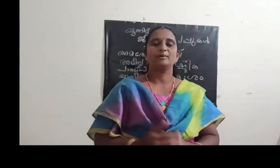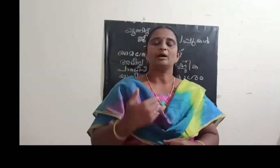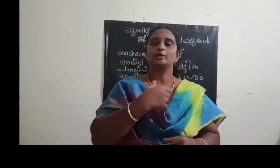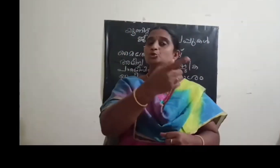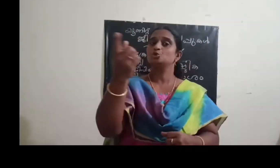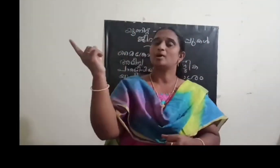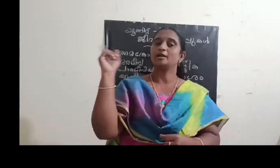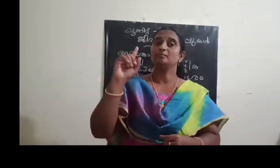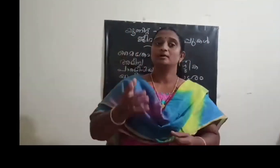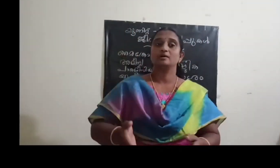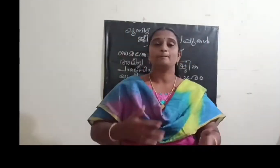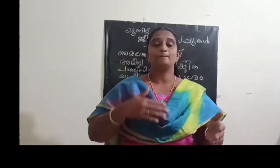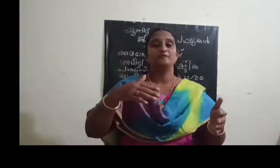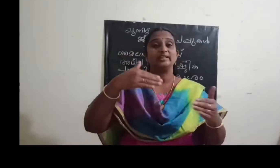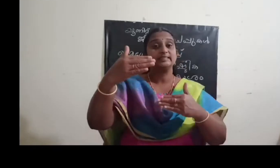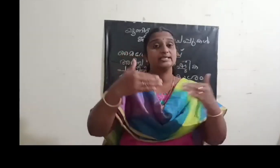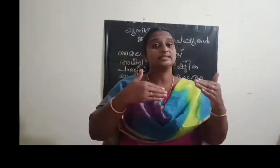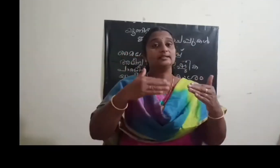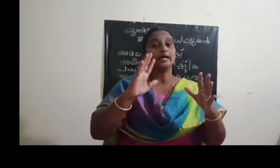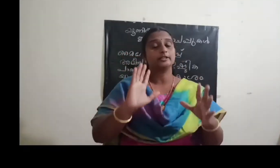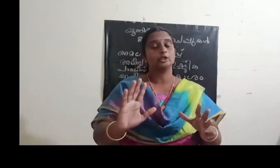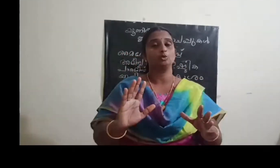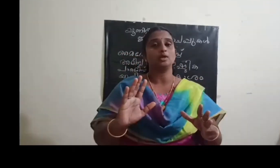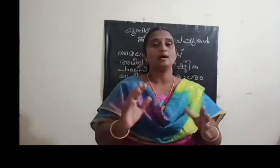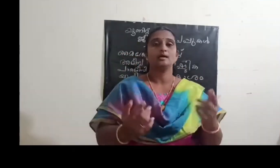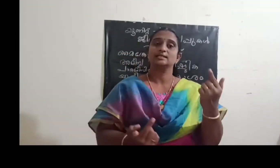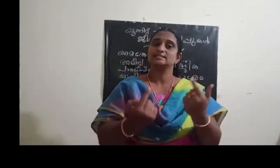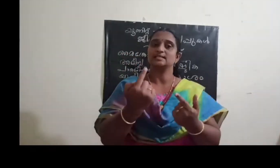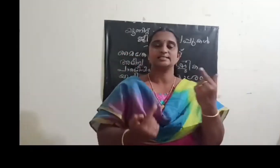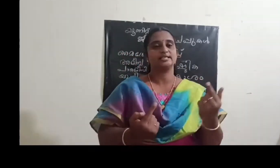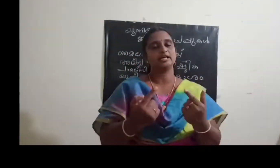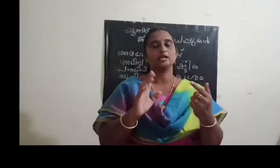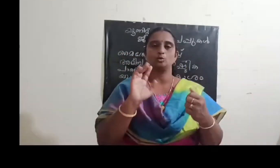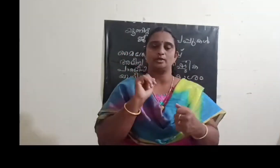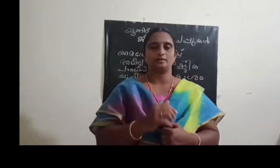നമ്മുടെ ചുറ്റുപാടും വ്യത്യസ്ത തരത്തിലുള്ള സസ്യങ്ങൾ ഉണ്ട്,